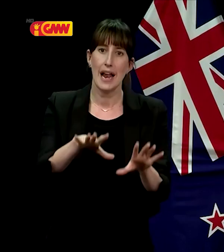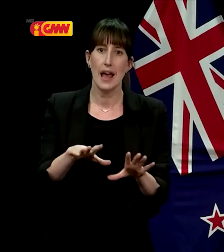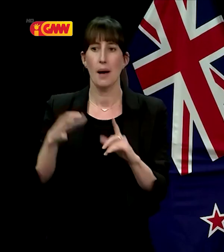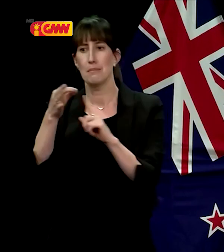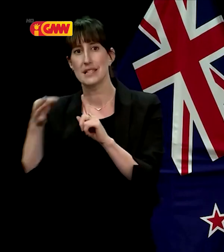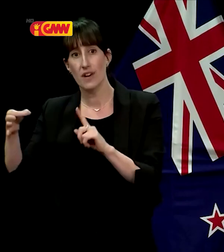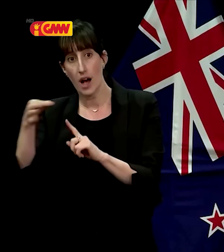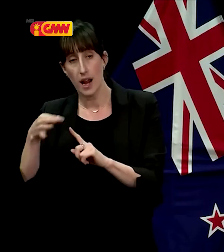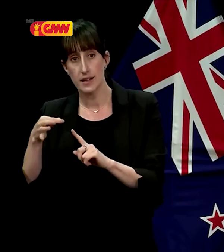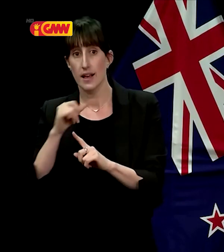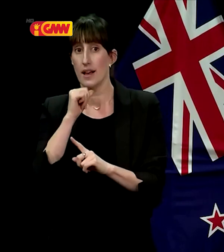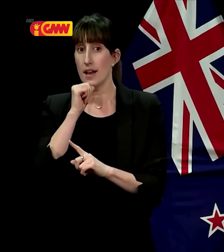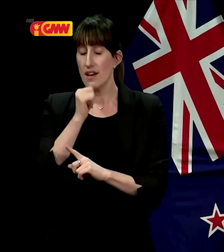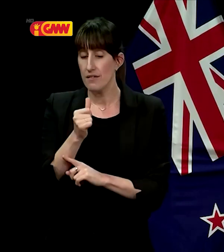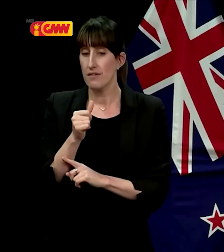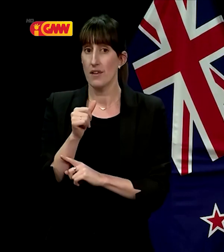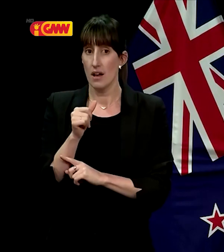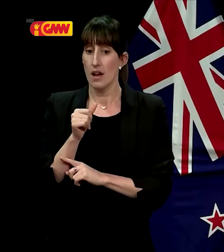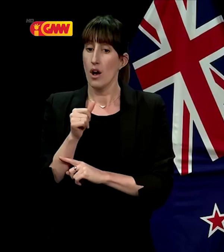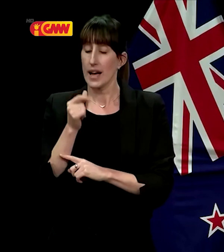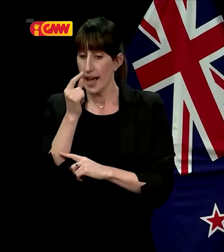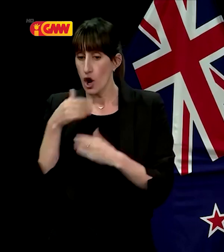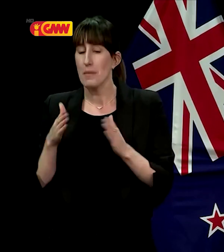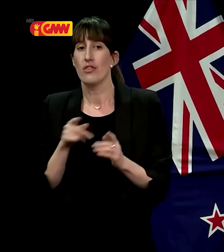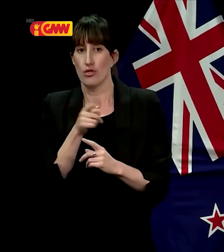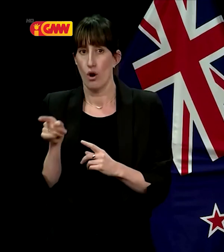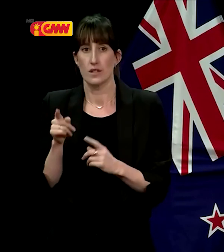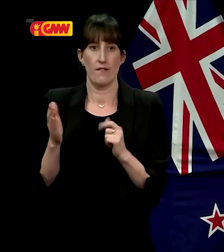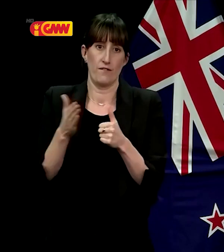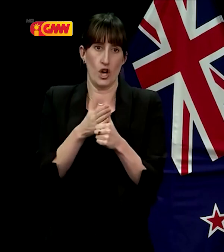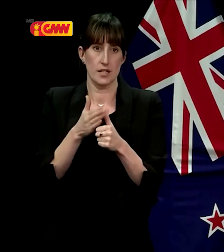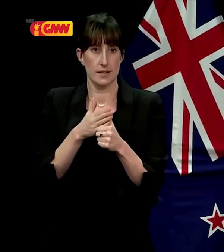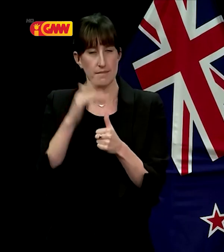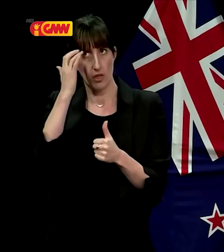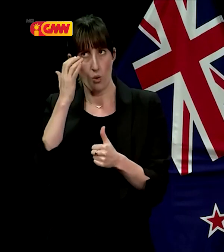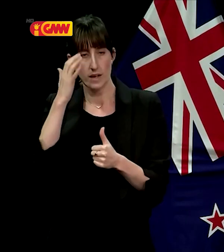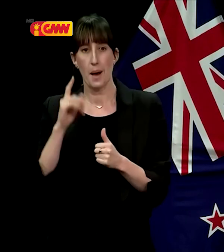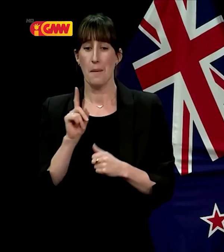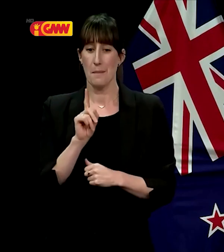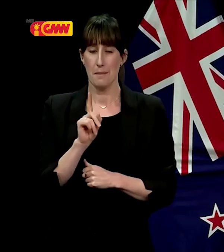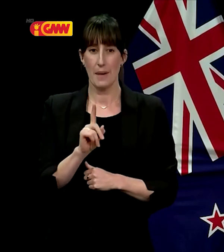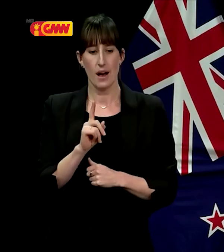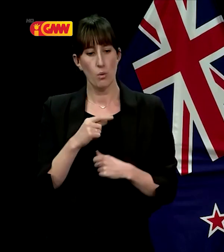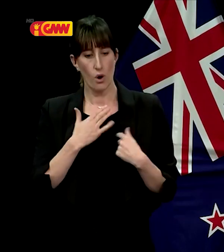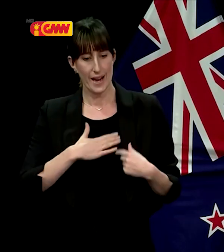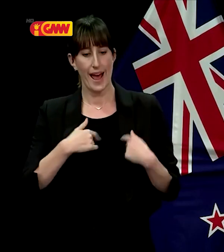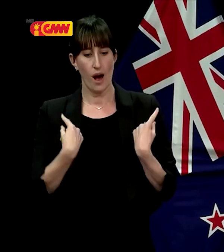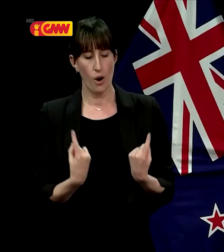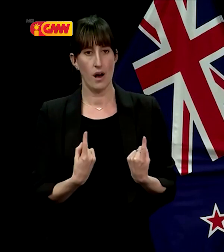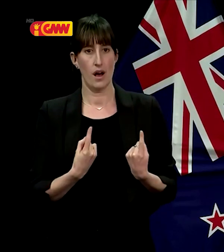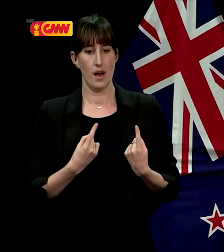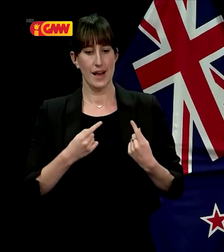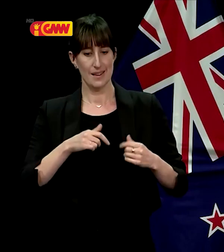iha Pacífico. Se iha oportunidade segura, ita se investiga. Me be badahuluk ita tenta atu